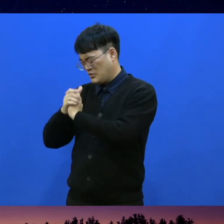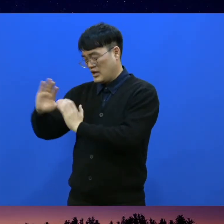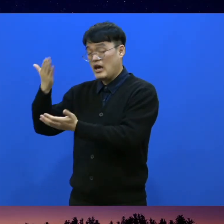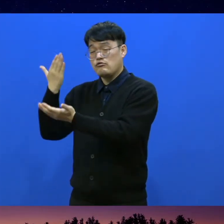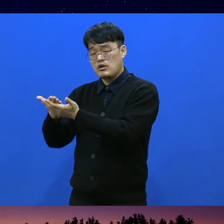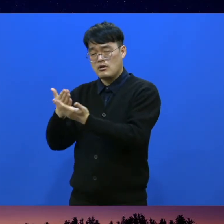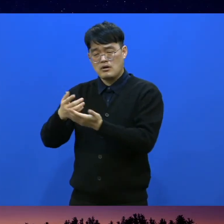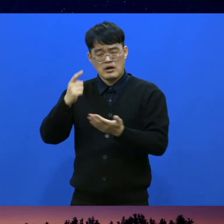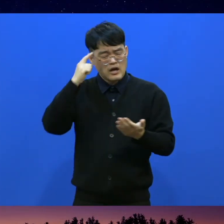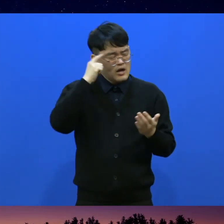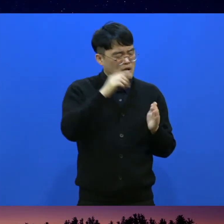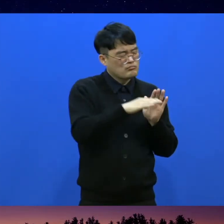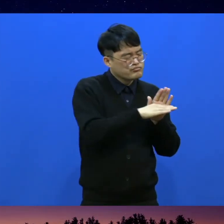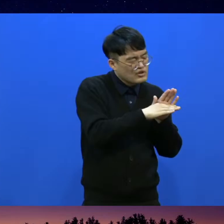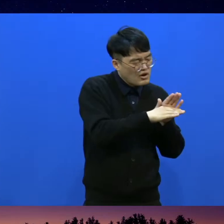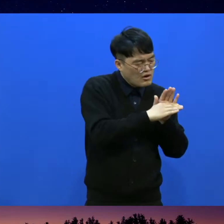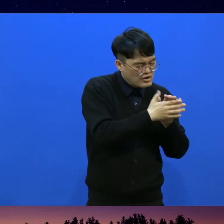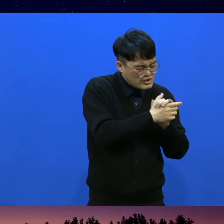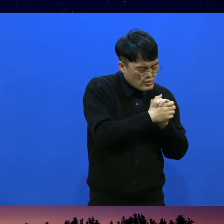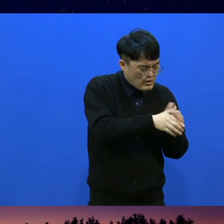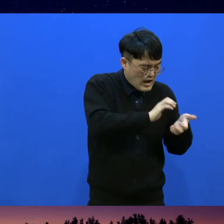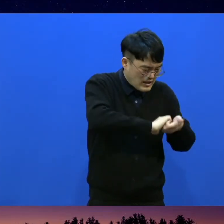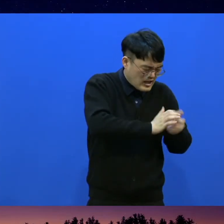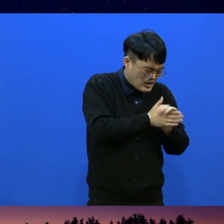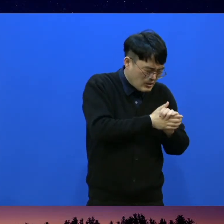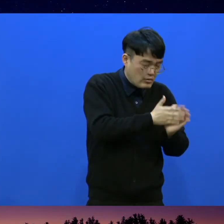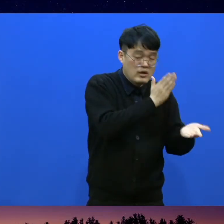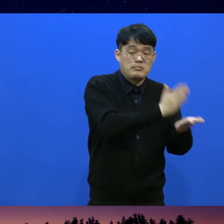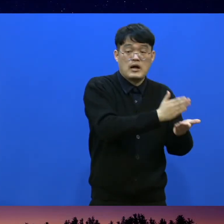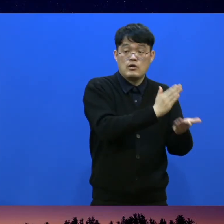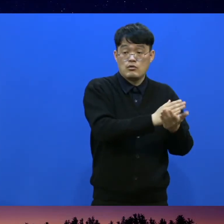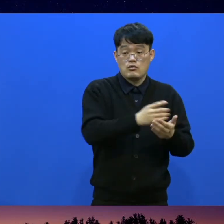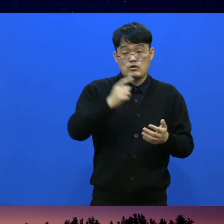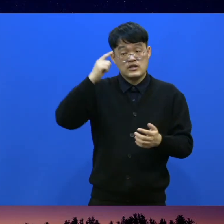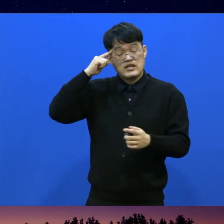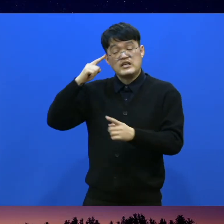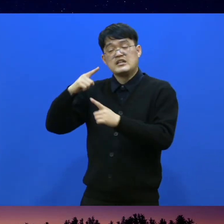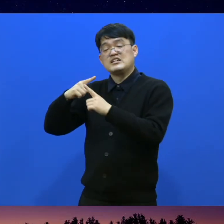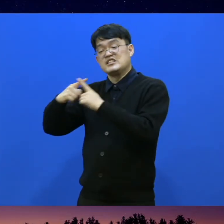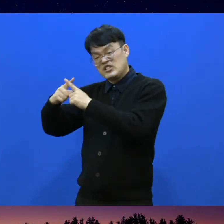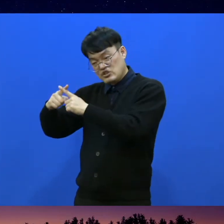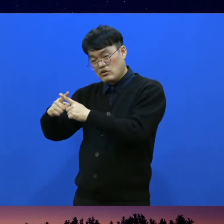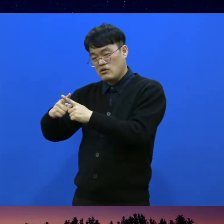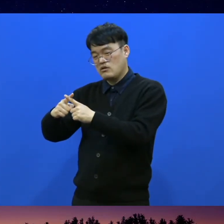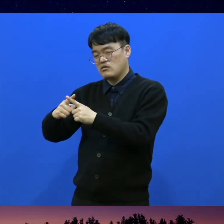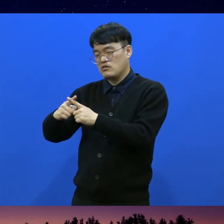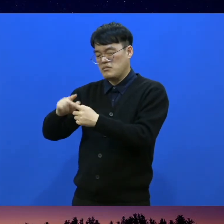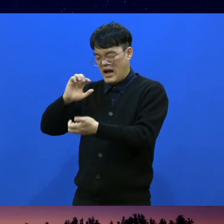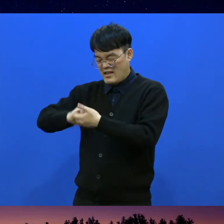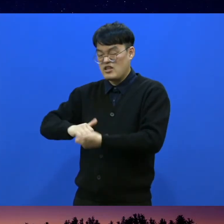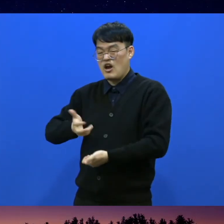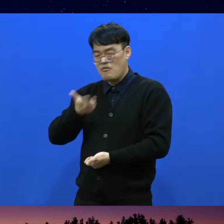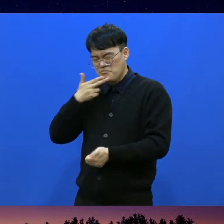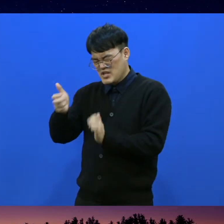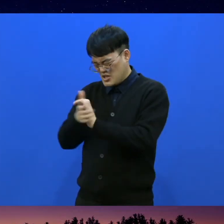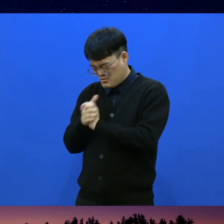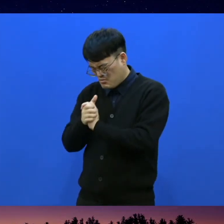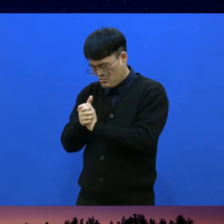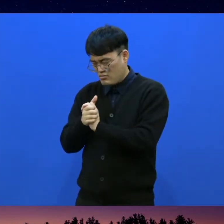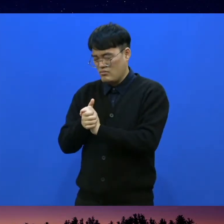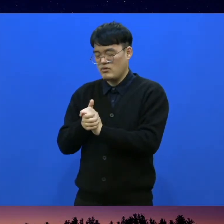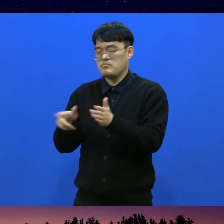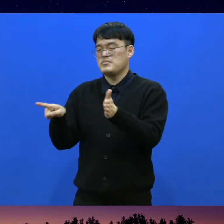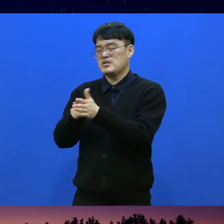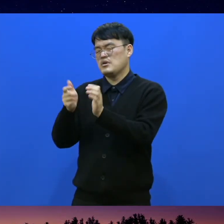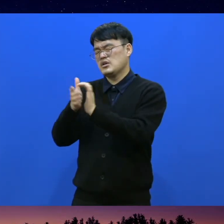기도 자체가 안 될 기도가 있어요. 기도 자체가 벌써 끙끙 앓는 기도예요. 그런 기도는 안 되는 거예요. 믿음의 기도가 안